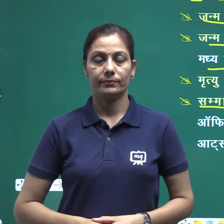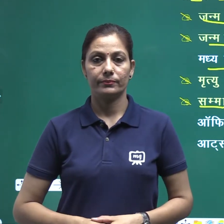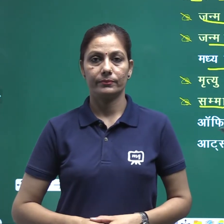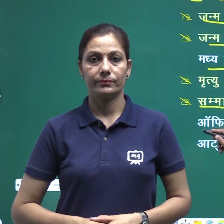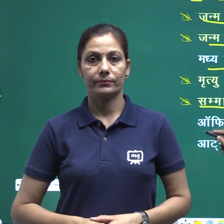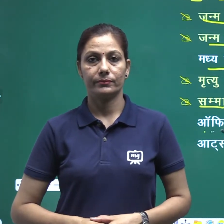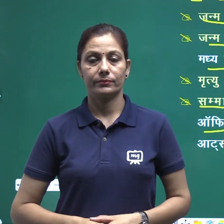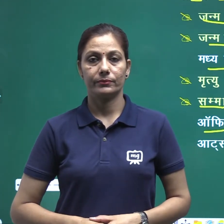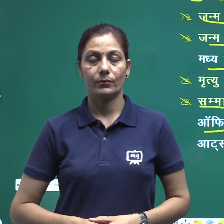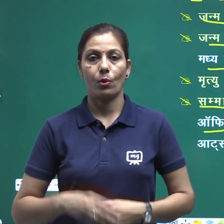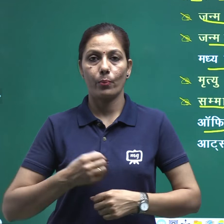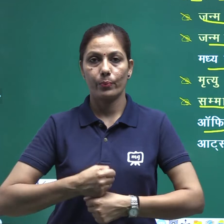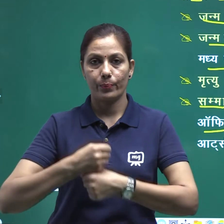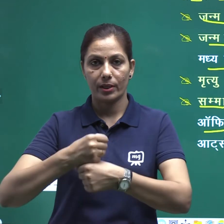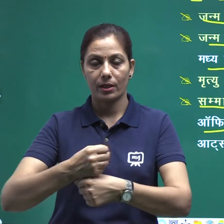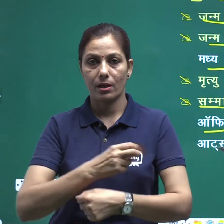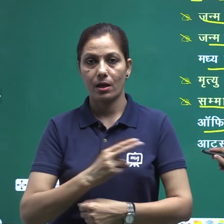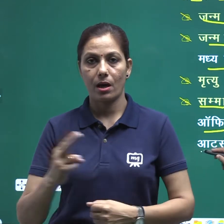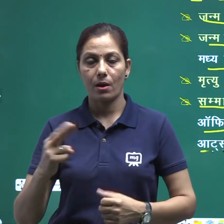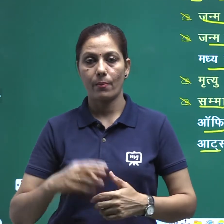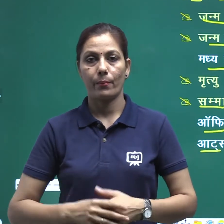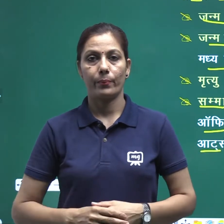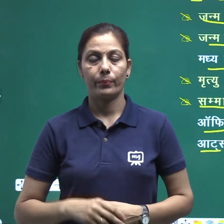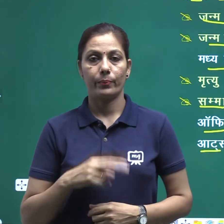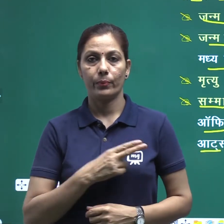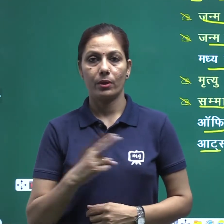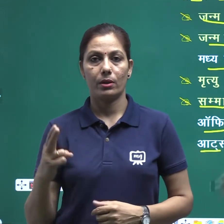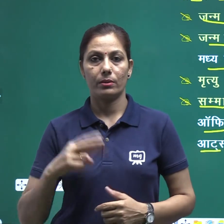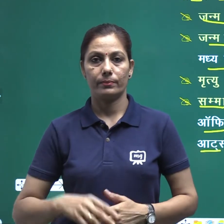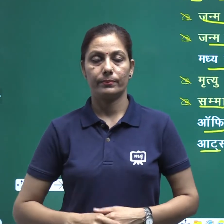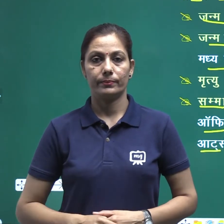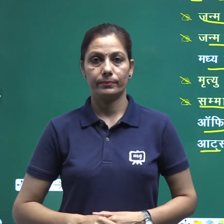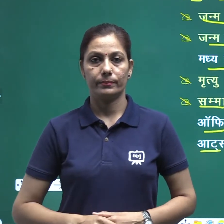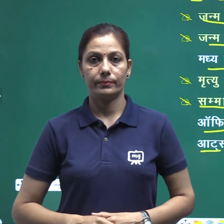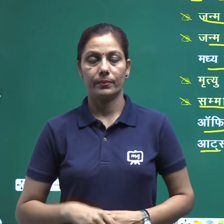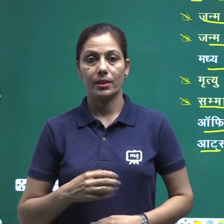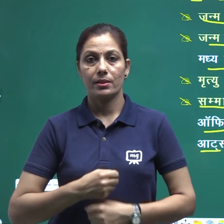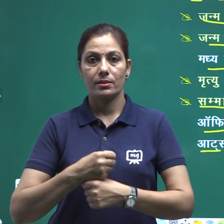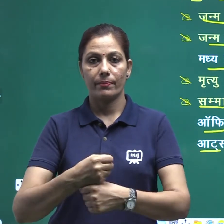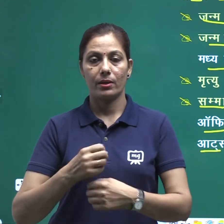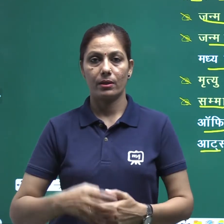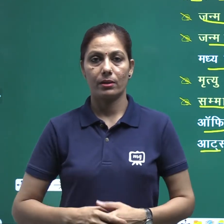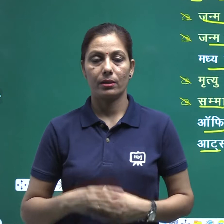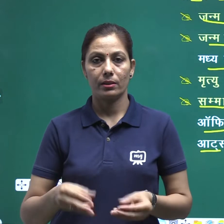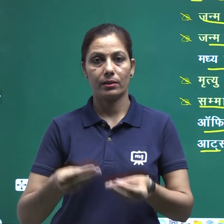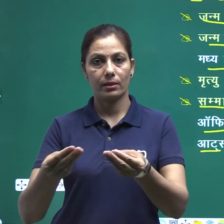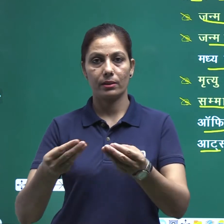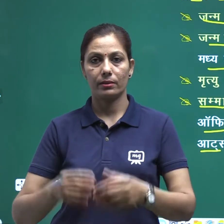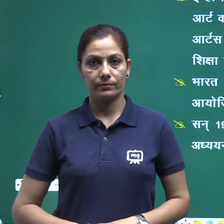ग्रेड ऑफ ऑफिसर द ऑर्डर ऑफ आर्ट्स एंड लेटर्स, यह सम्मान इन्हें प्राप्त